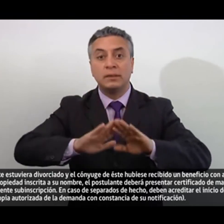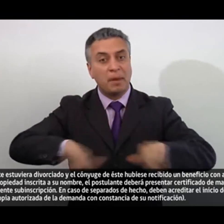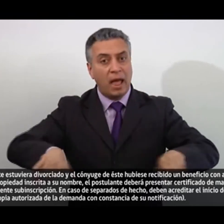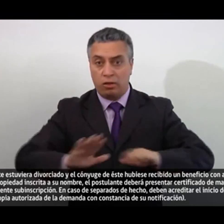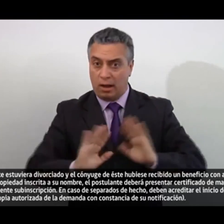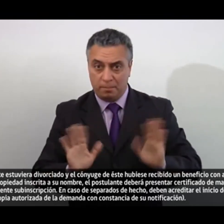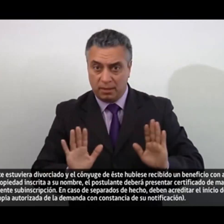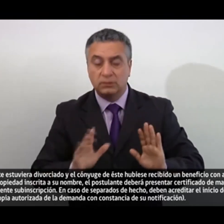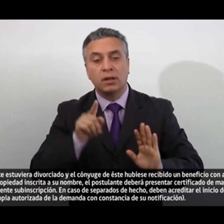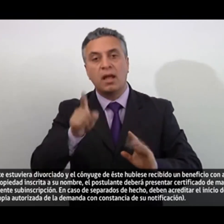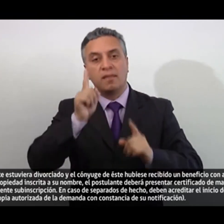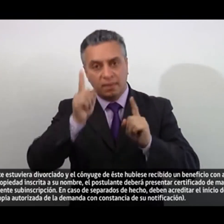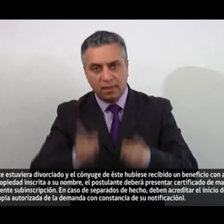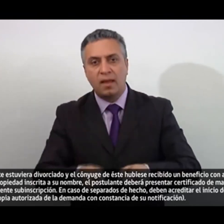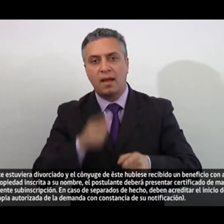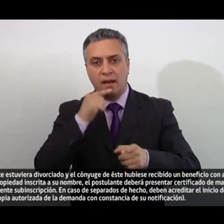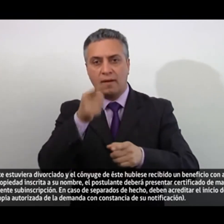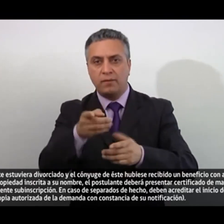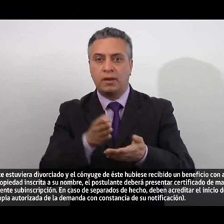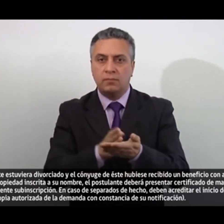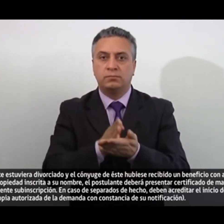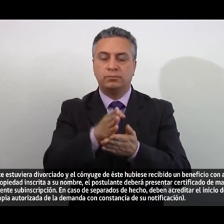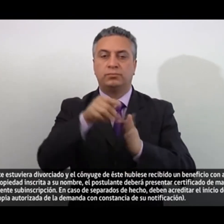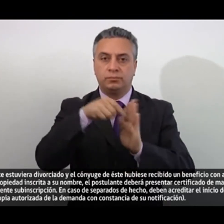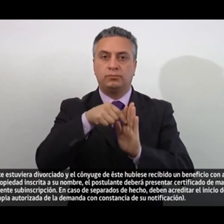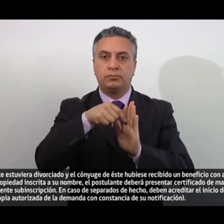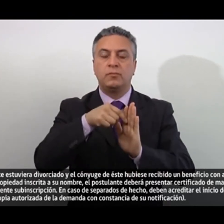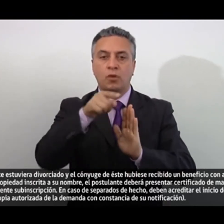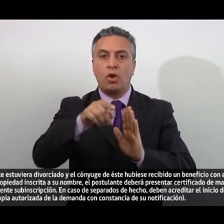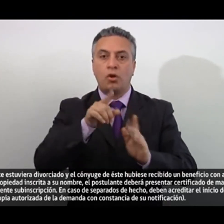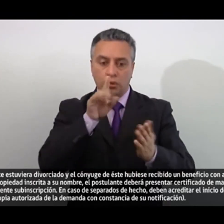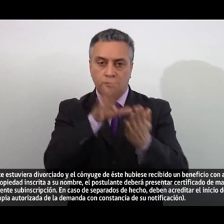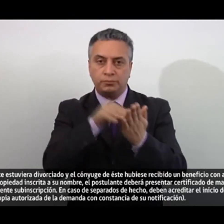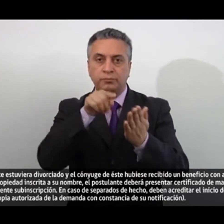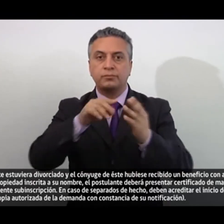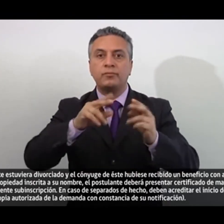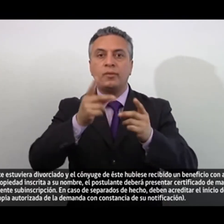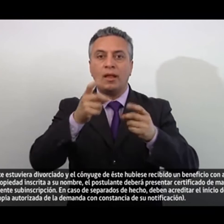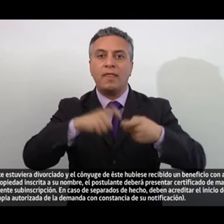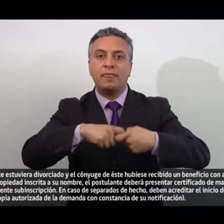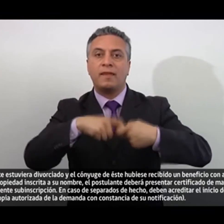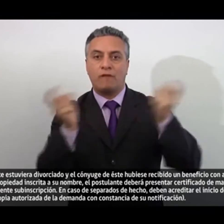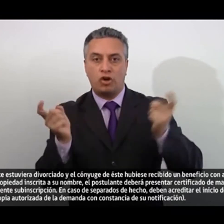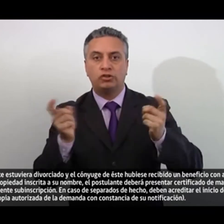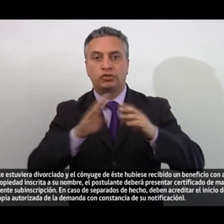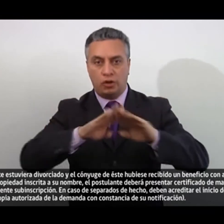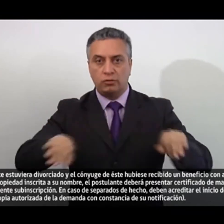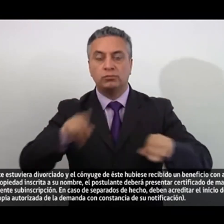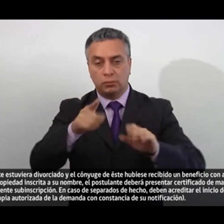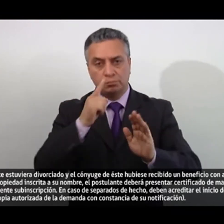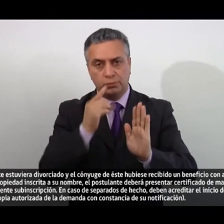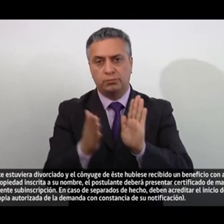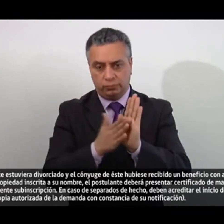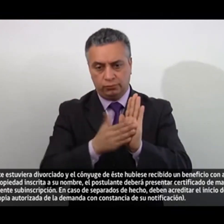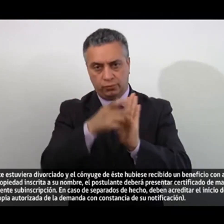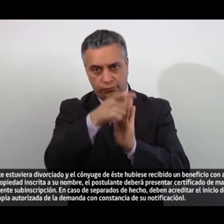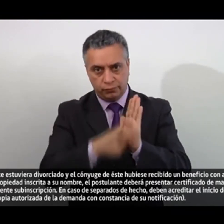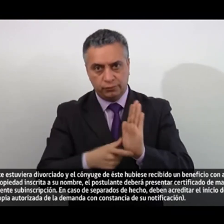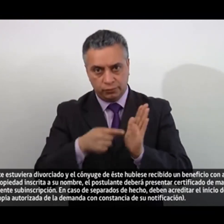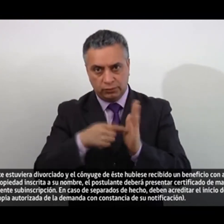de hecho, deben acreditar el inicio del trámite de divorcio, copia autorizada de la demanda con constancia de su notificación.